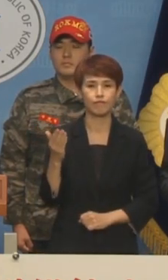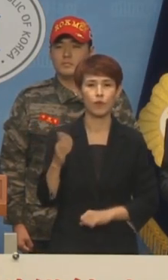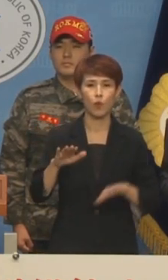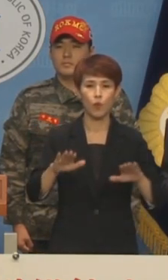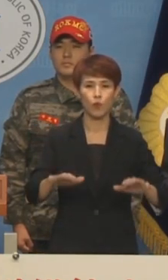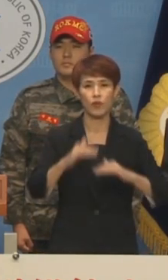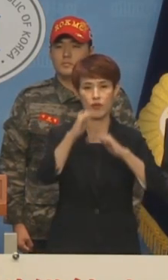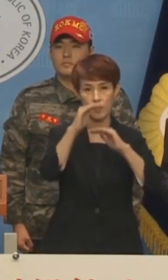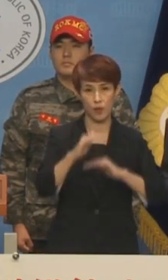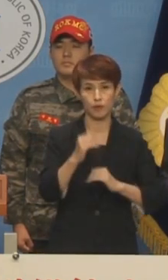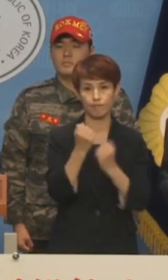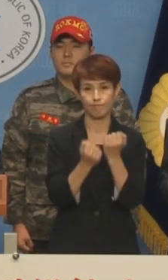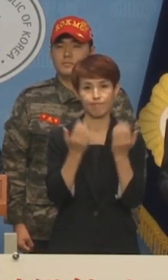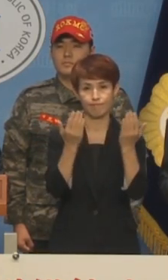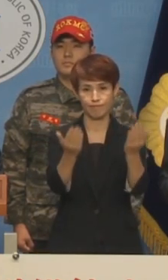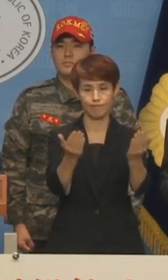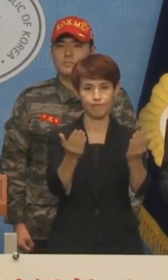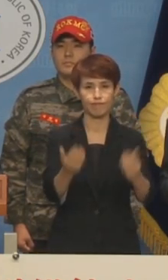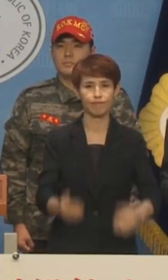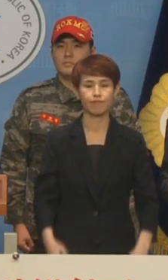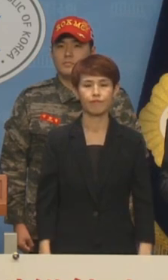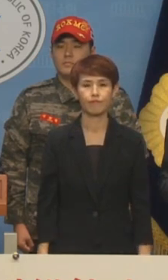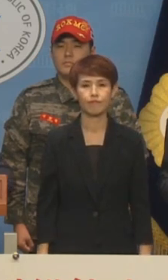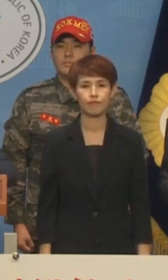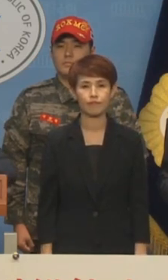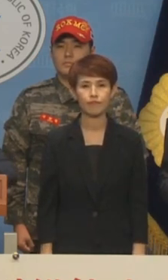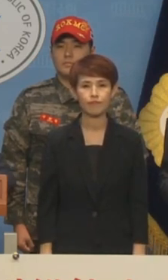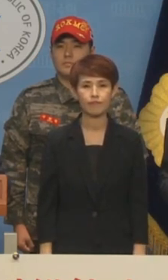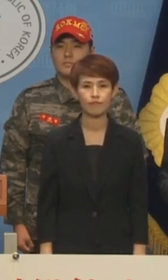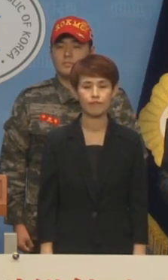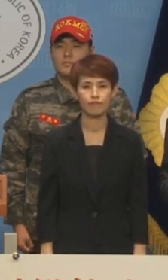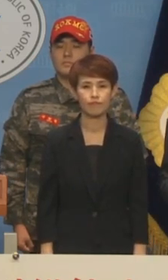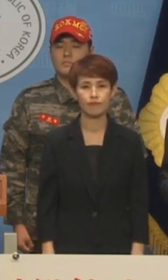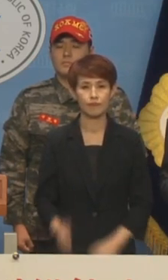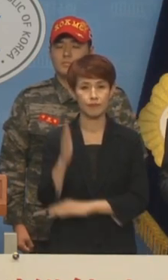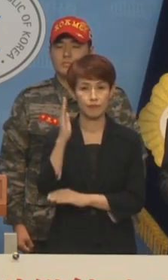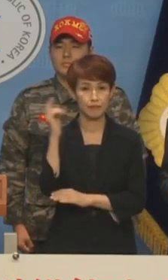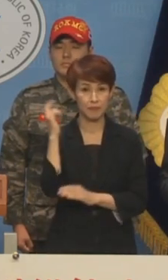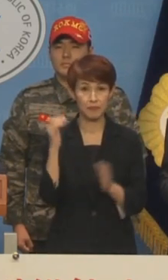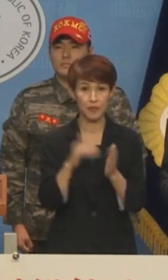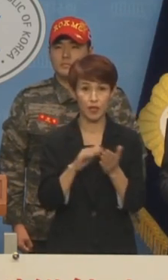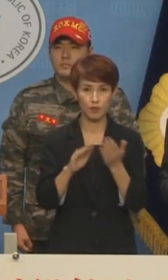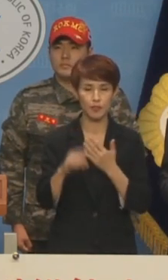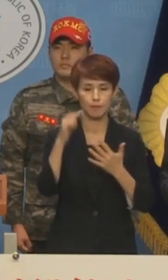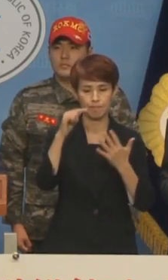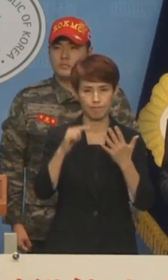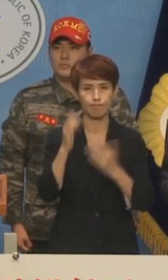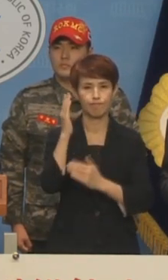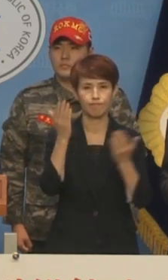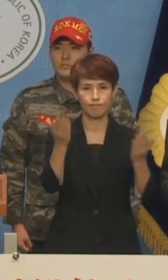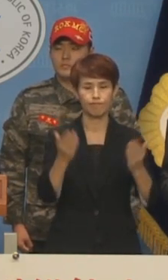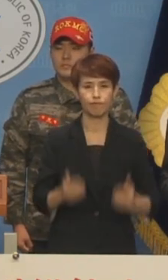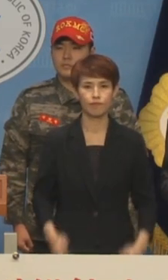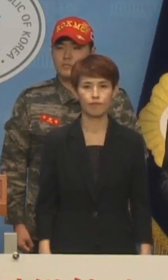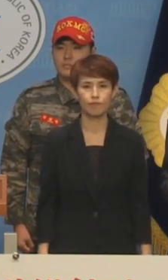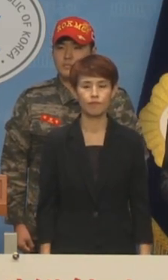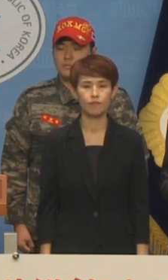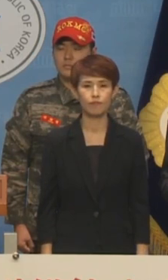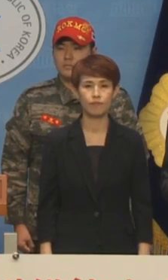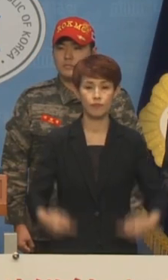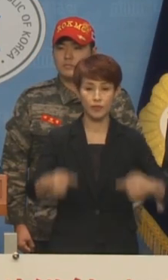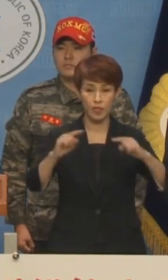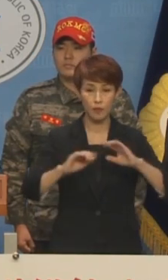오늘 기자회견에 대해서 소개 말씀해 주시고 모두 발언 들은 후에 순서를 진행하도록 하겠습니다. 먼저